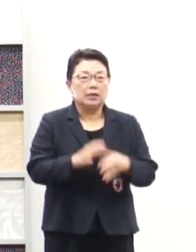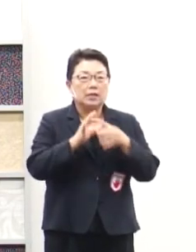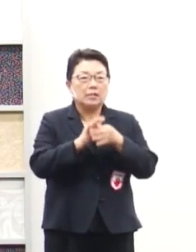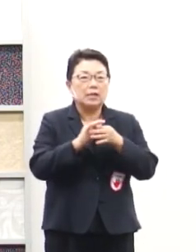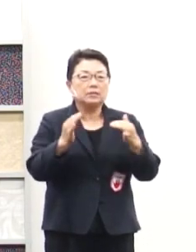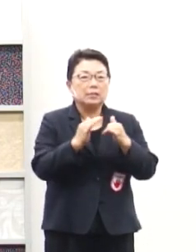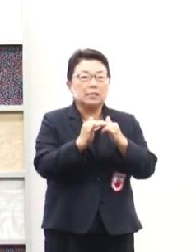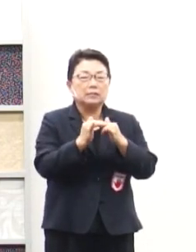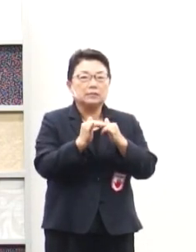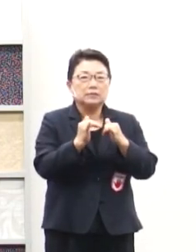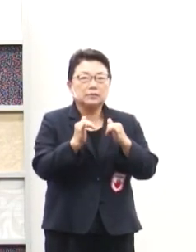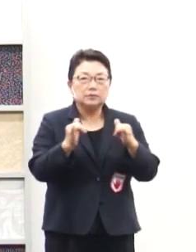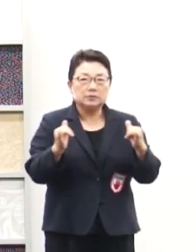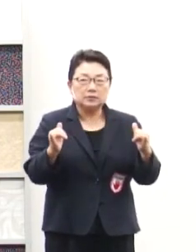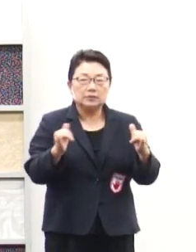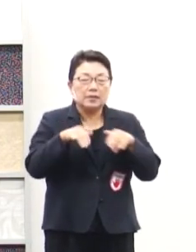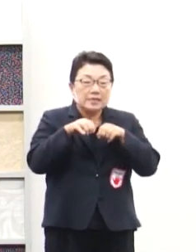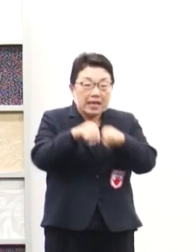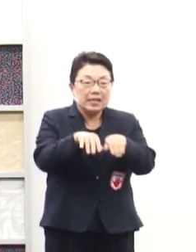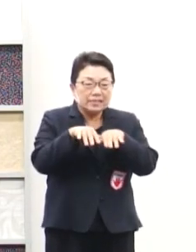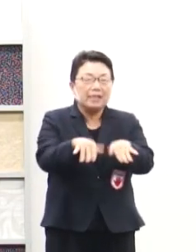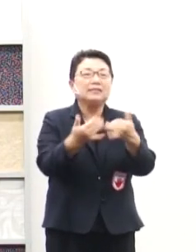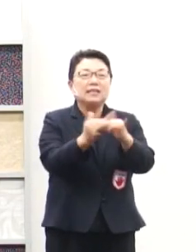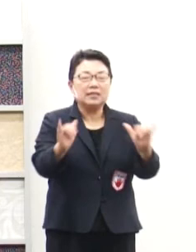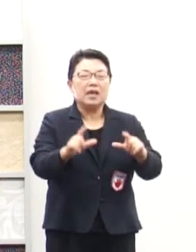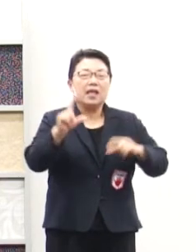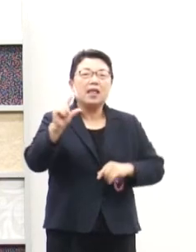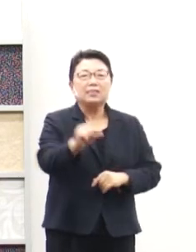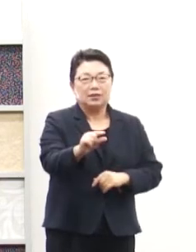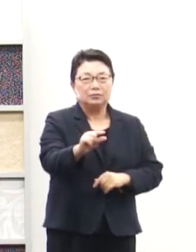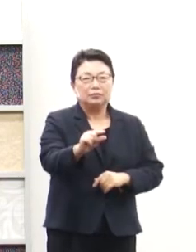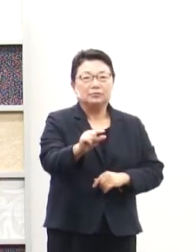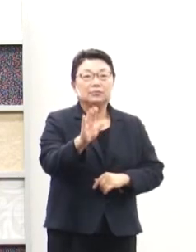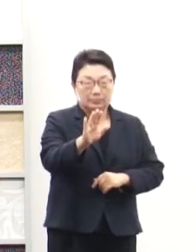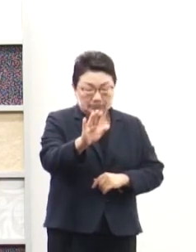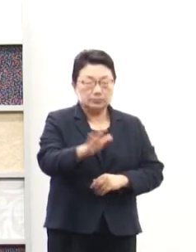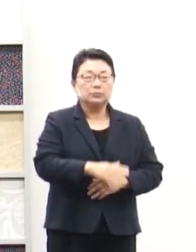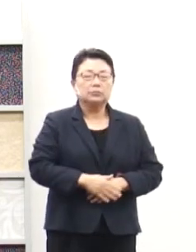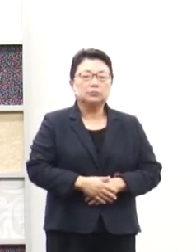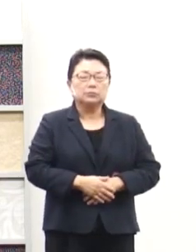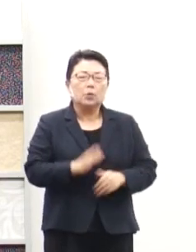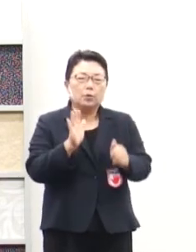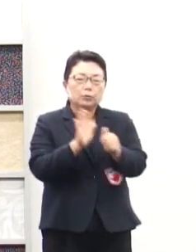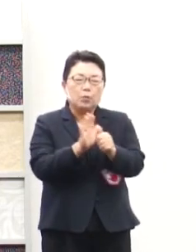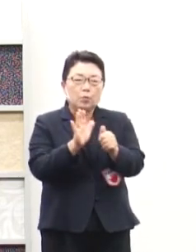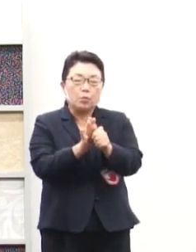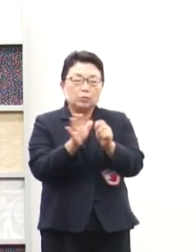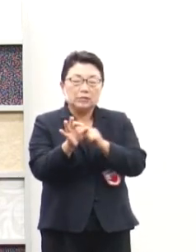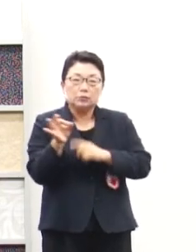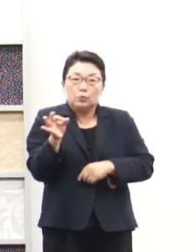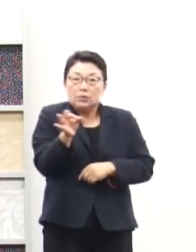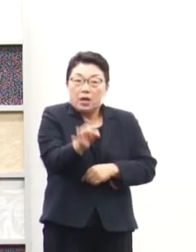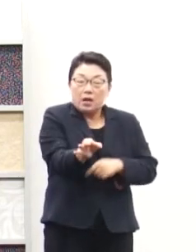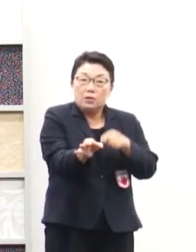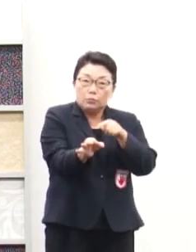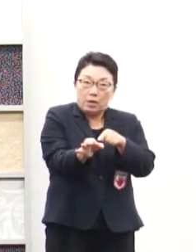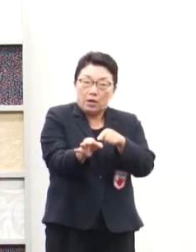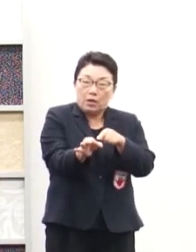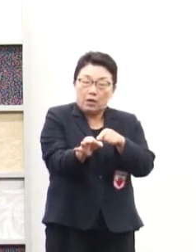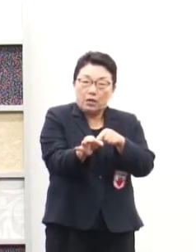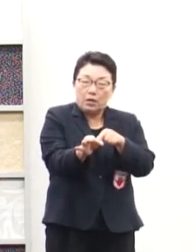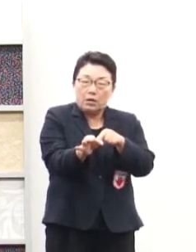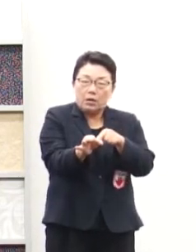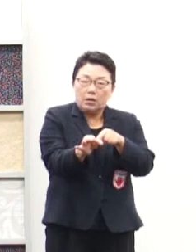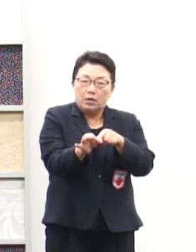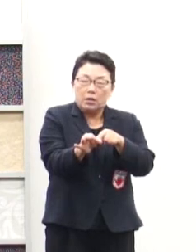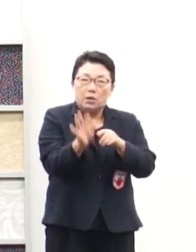少なくなってるっていう状況は数字で出てると思うんですけど、協力金の支払いについては今後